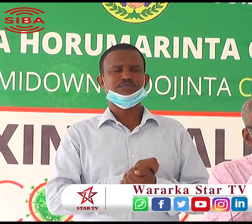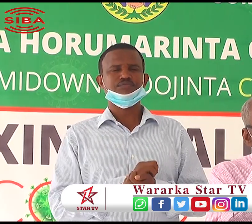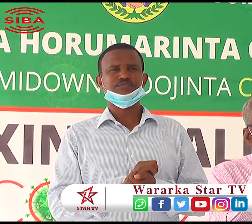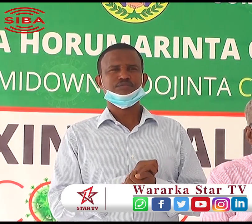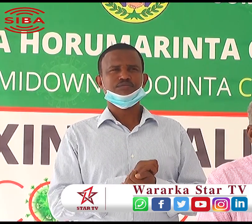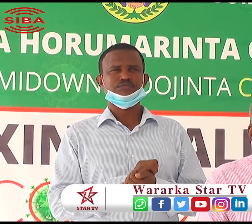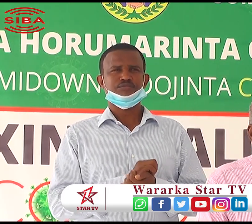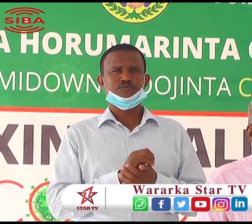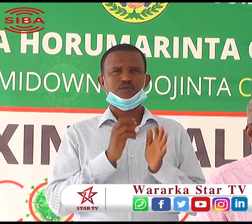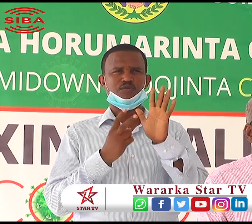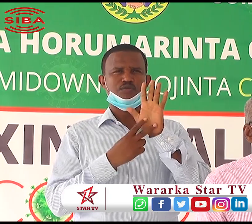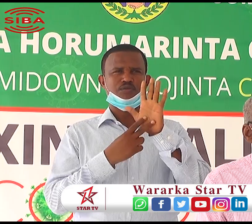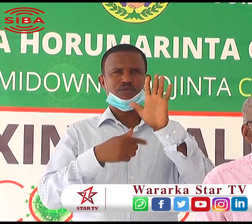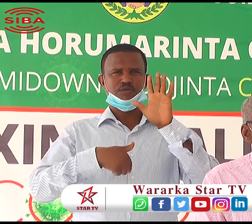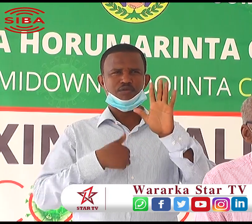7 qof